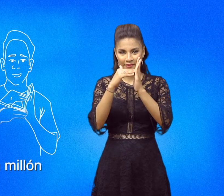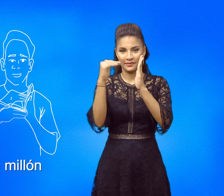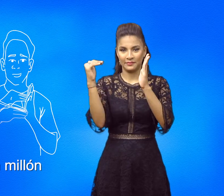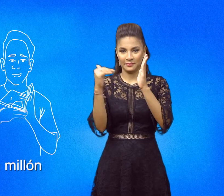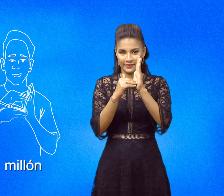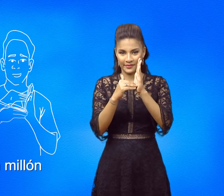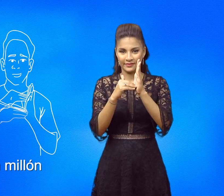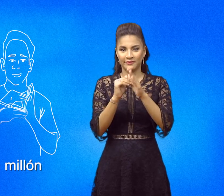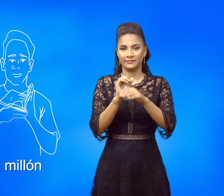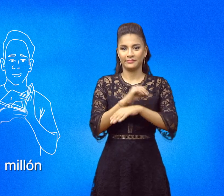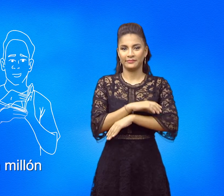un millón